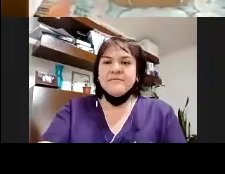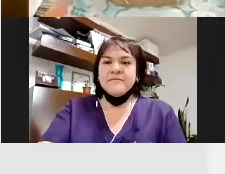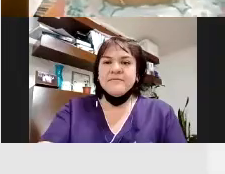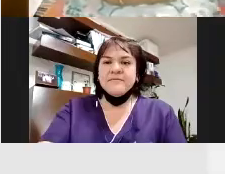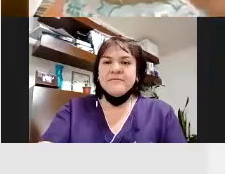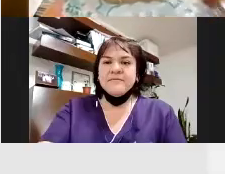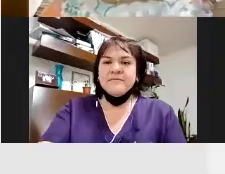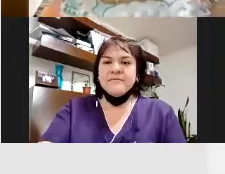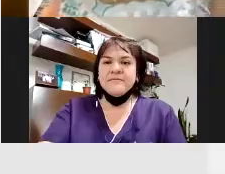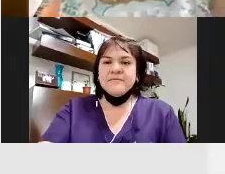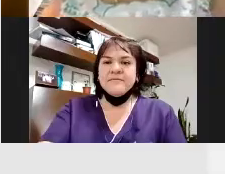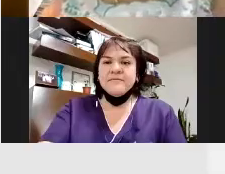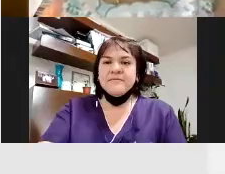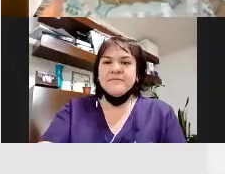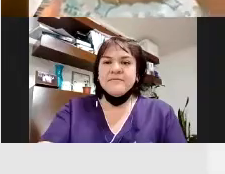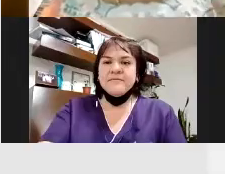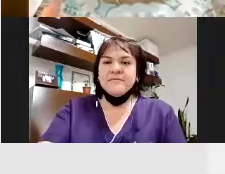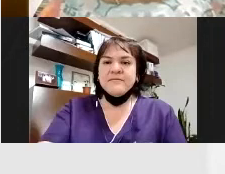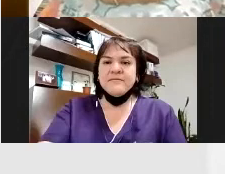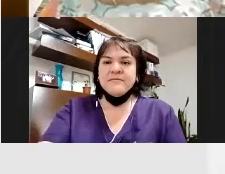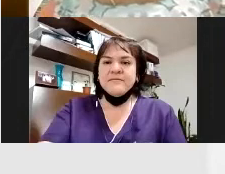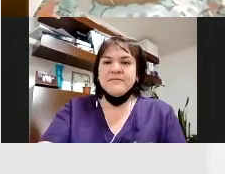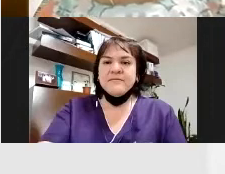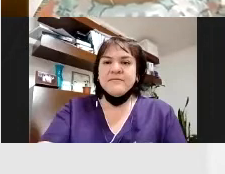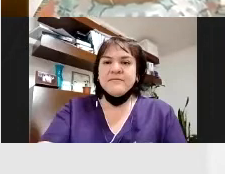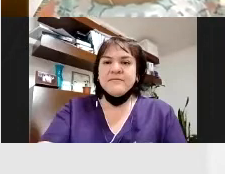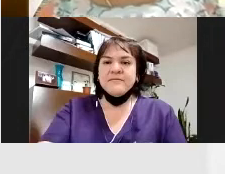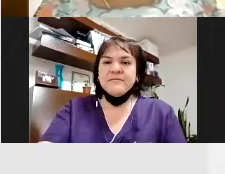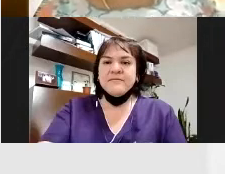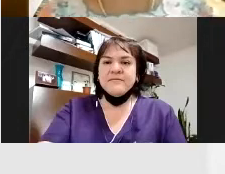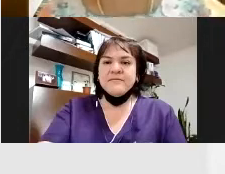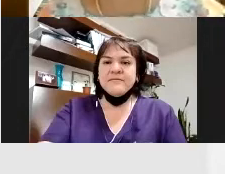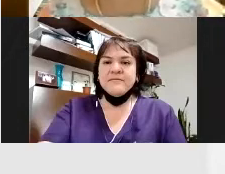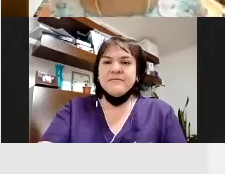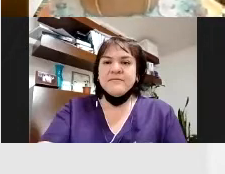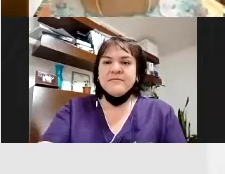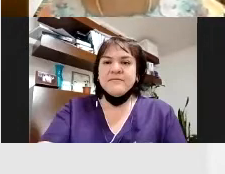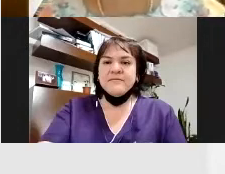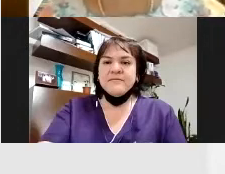no sé si ustedes conocen el libro creo que no verdad si ya lo están viendo